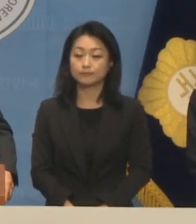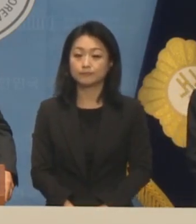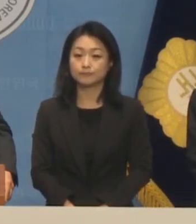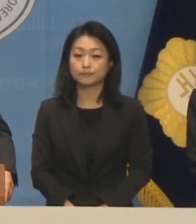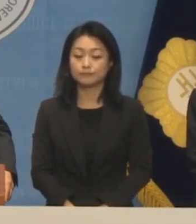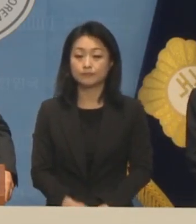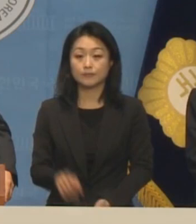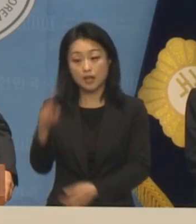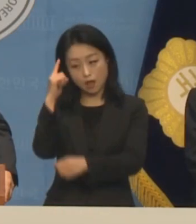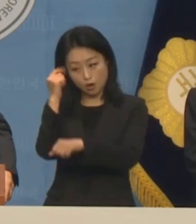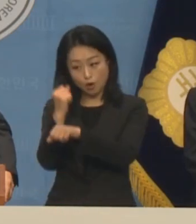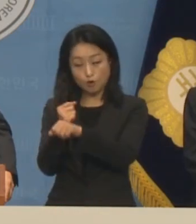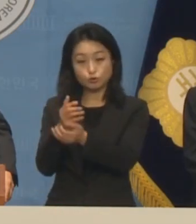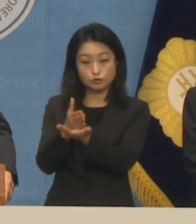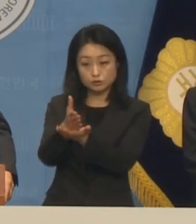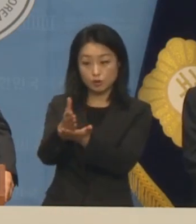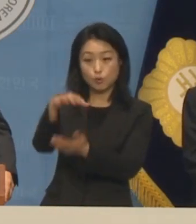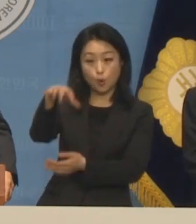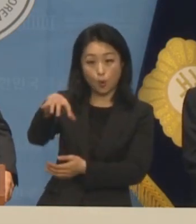모든 싱크탱크들이